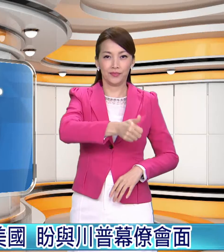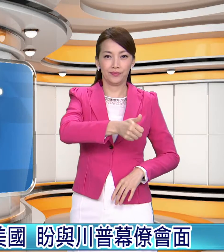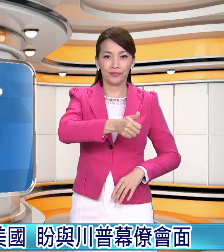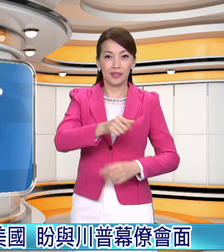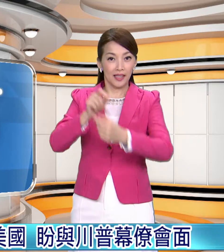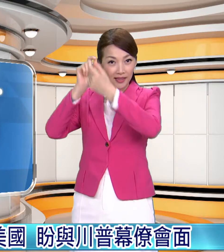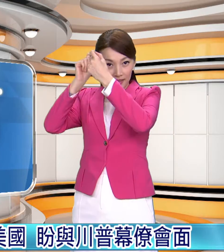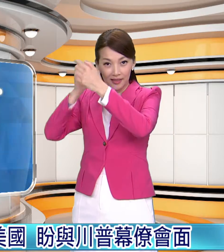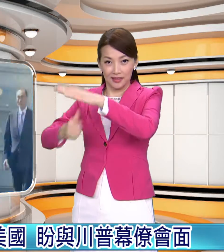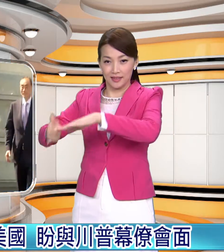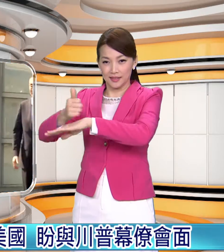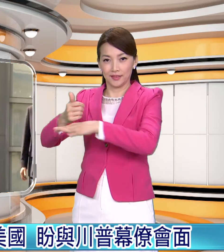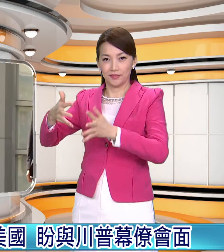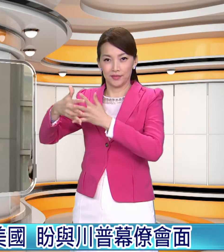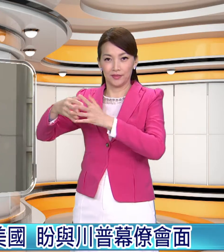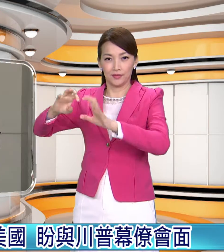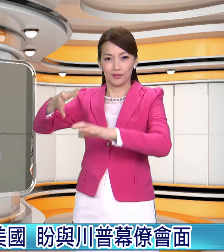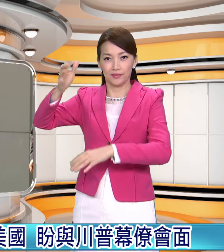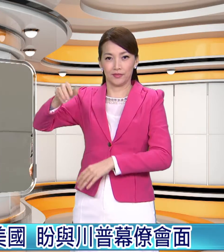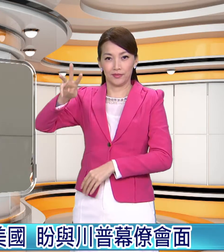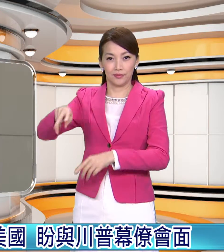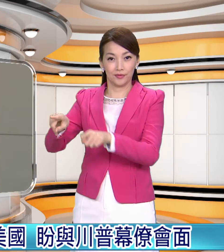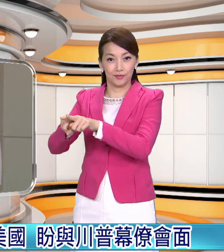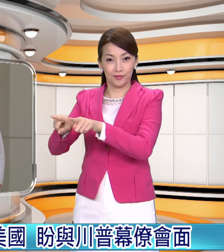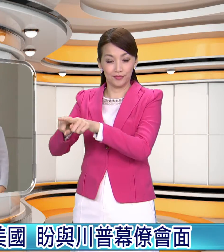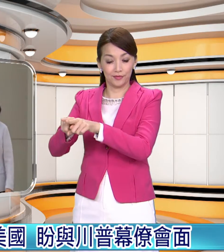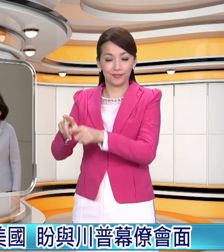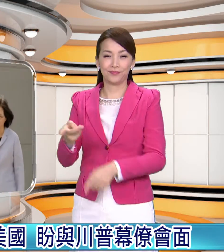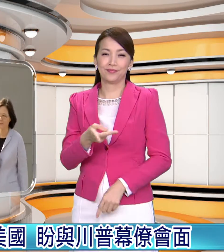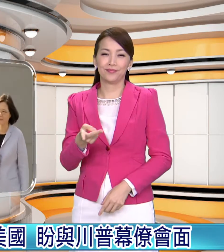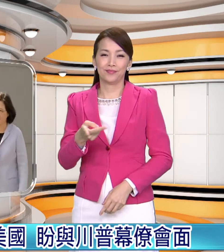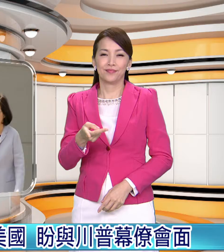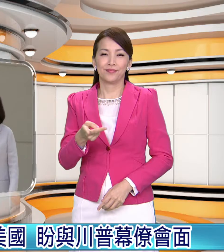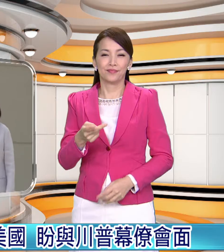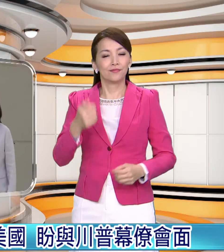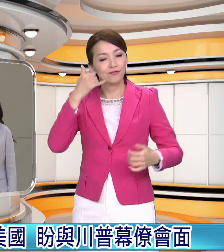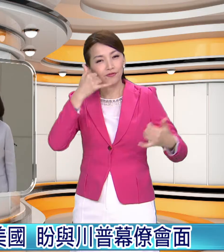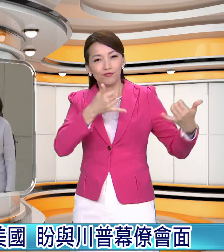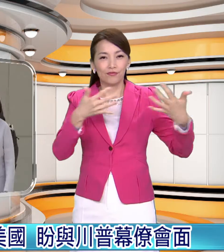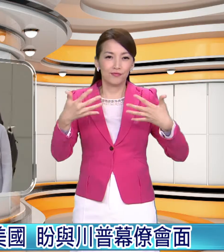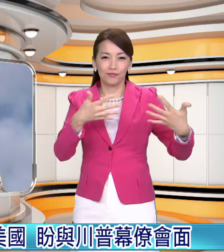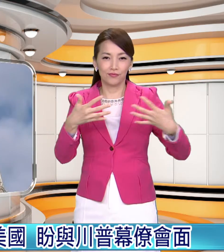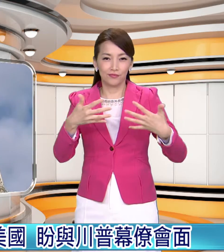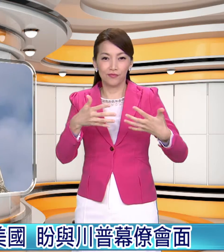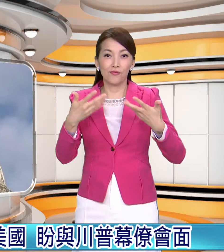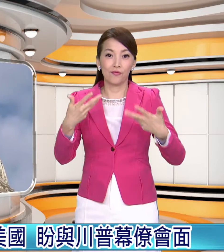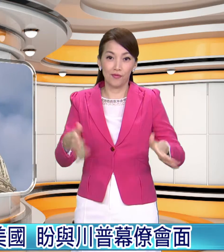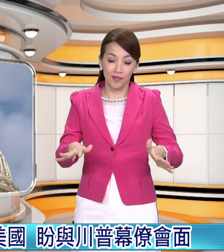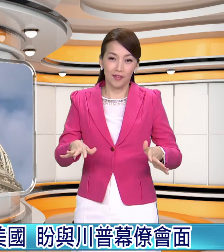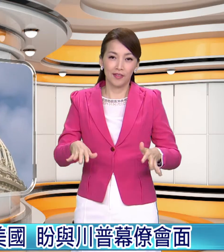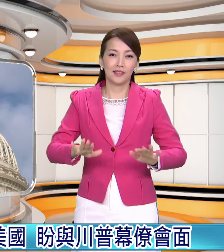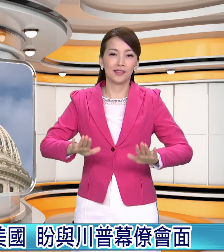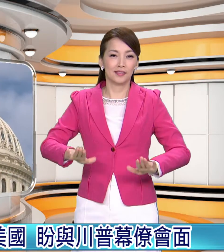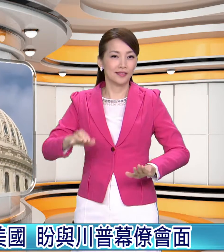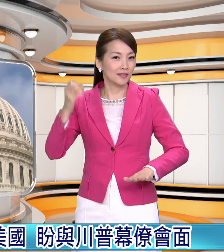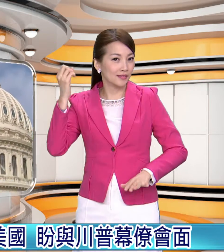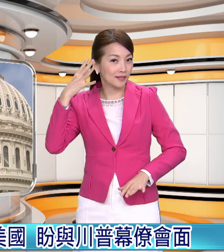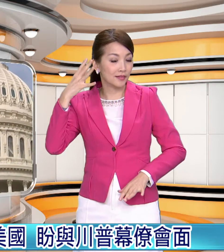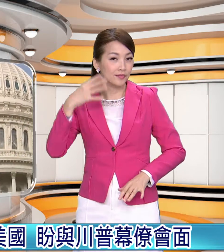总统蔡英文和美国下任总统川普两人通电话之后，现在